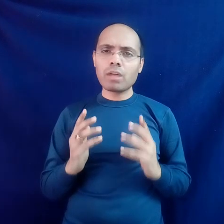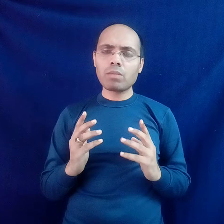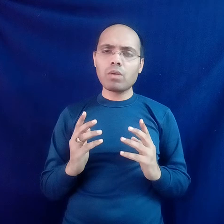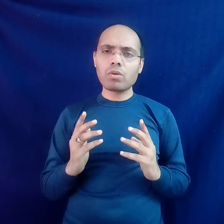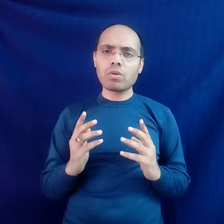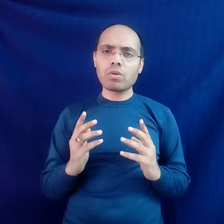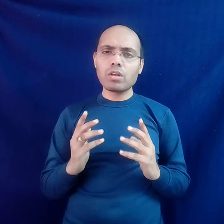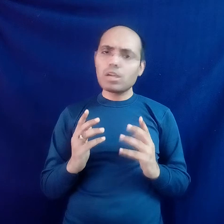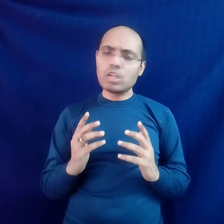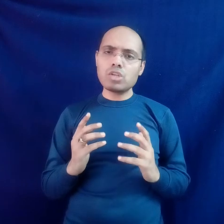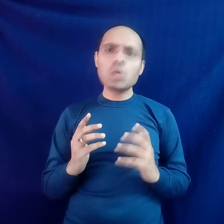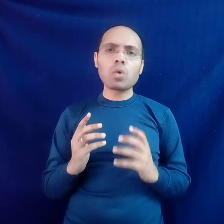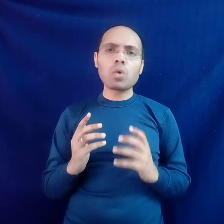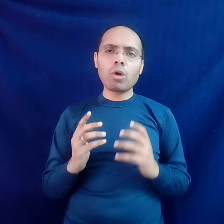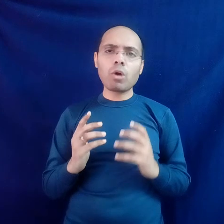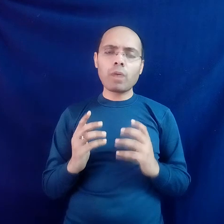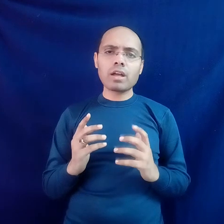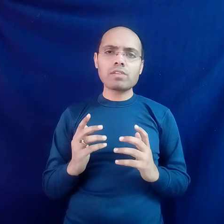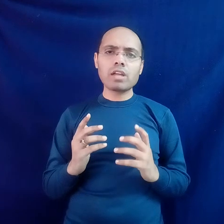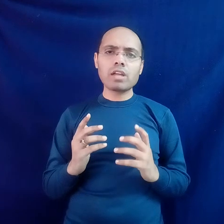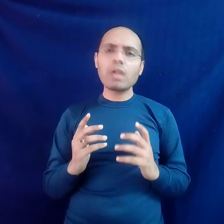महात्मा लोग इन चीजों का उपाय करते हैं,